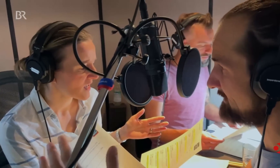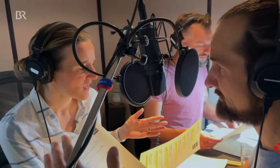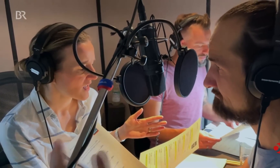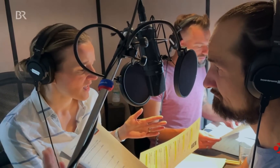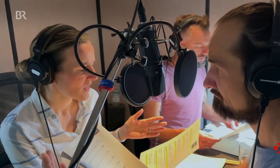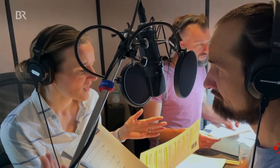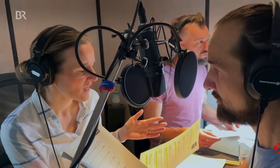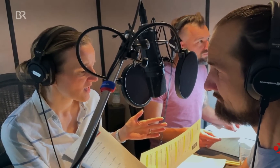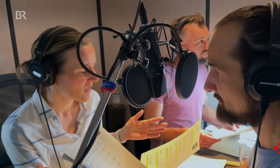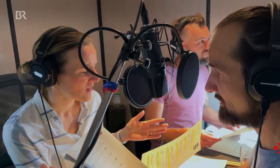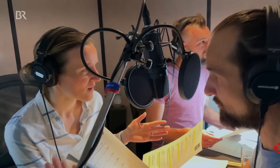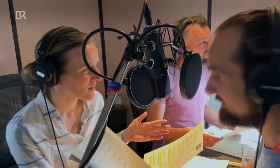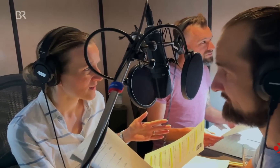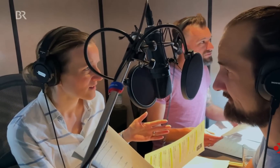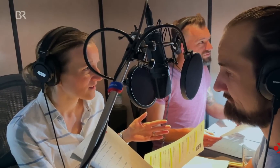entspannt. Ruhiger wird.